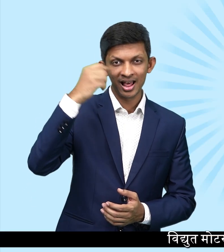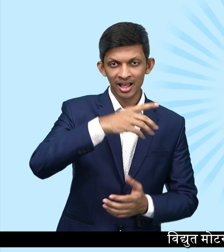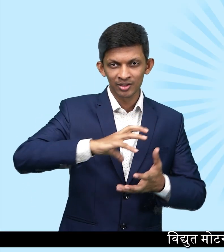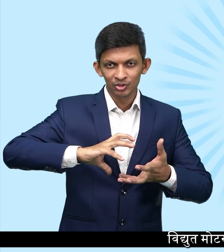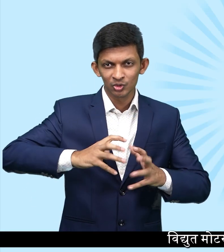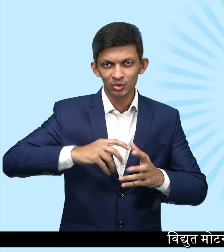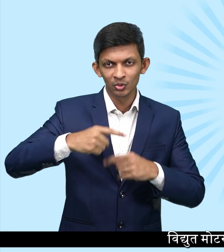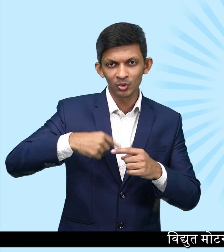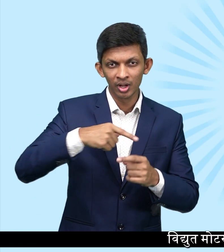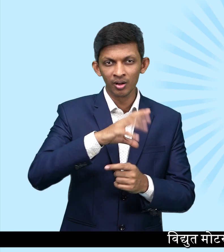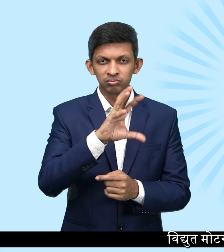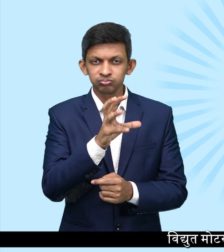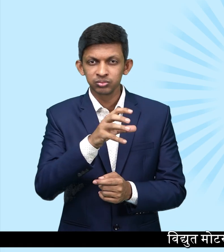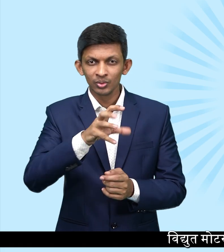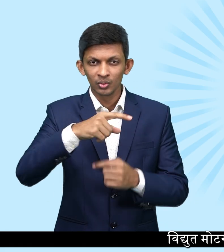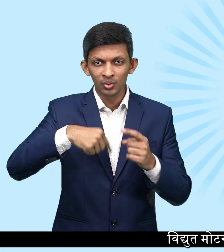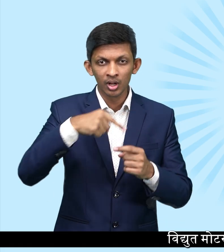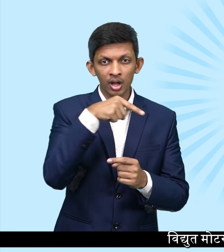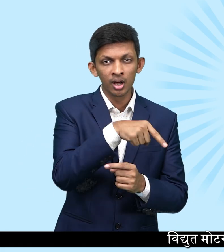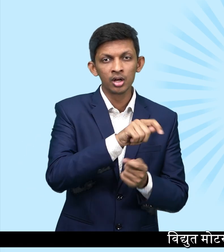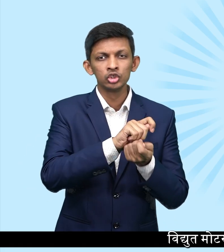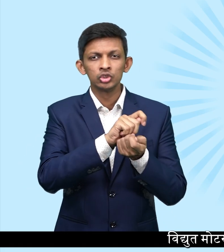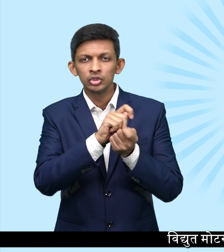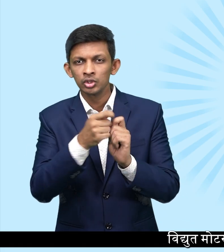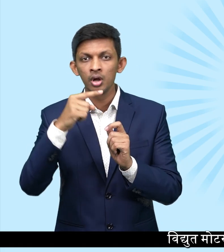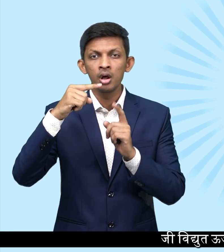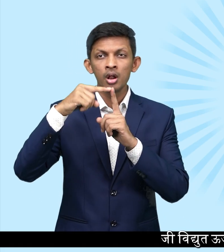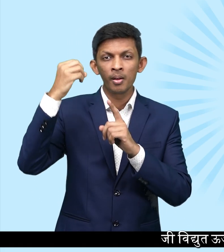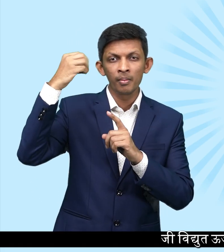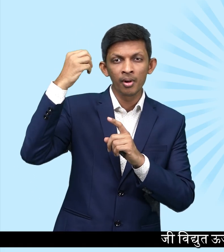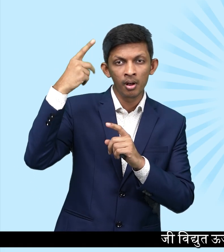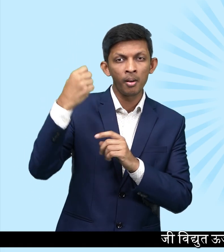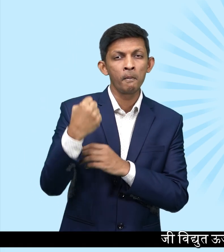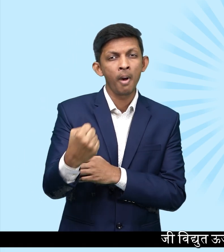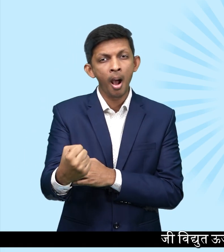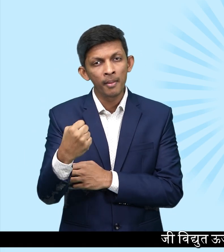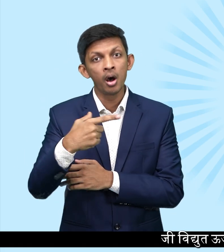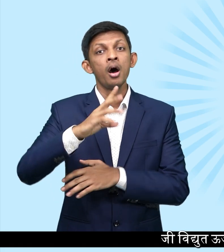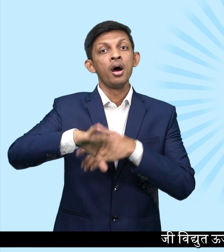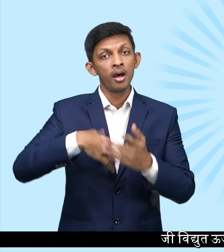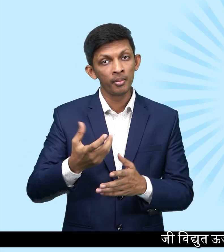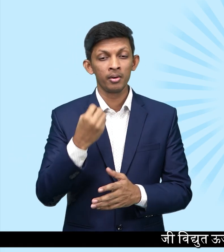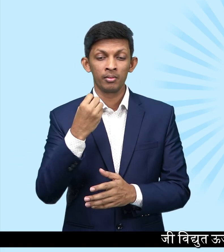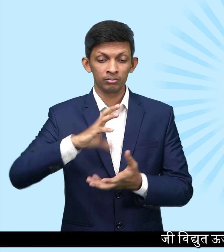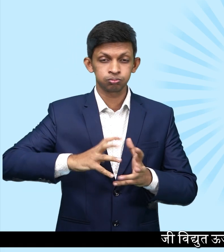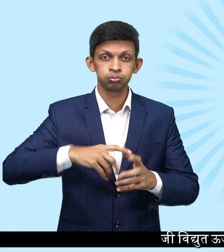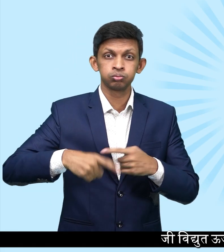विद्युत मोटर ही एक फिरणारी उपकरण आहे जे विद्युत ऊर्जा यांत्रिक ऊर्जेत रूपांतरित करते.